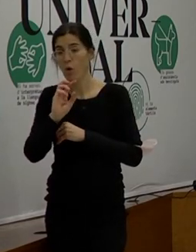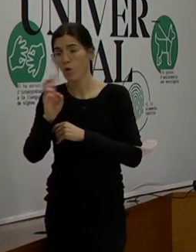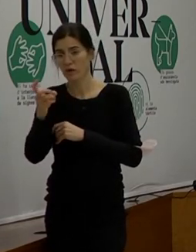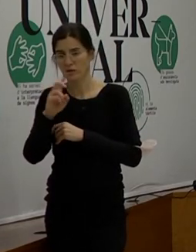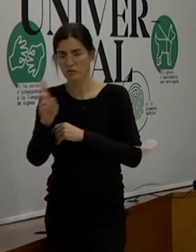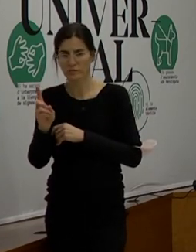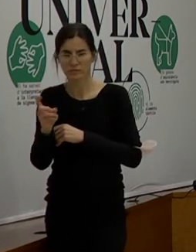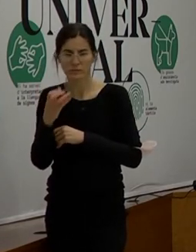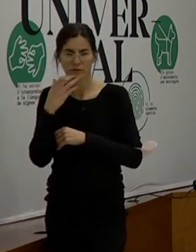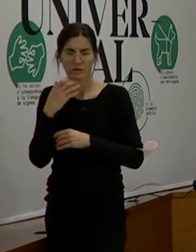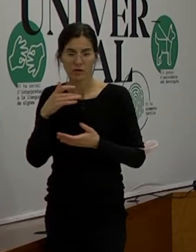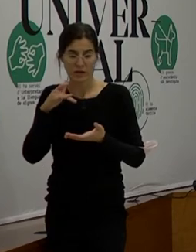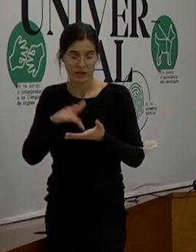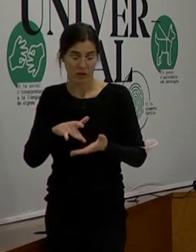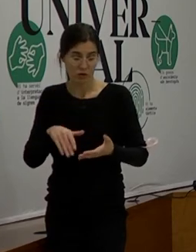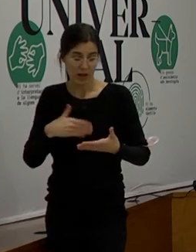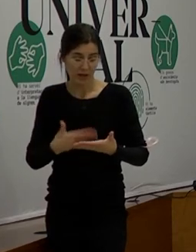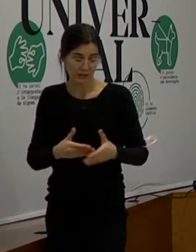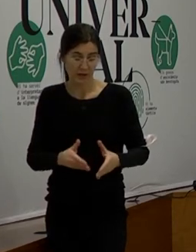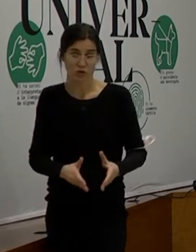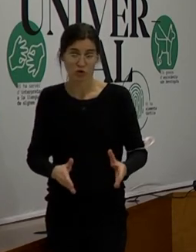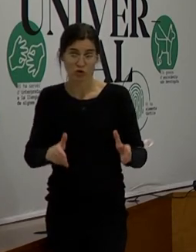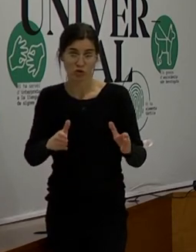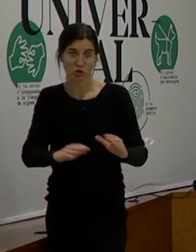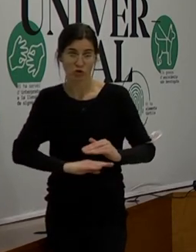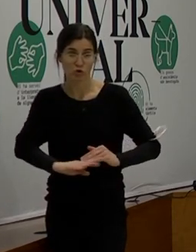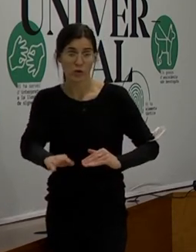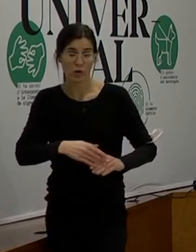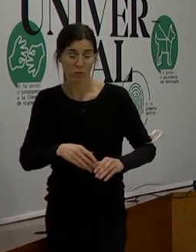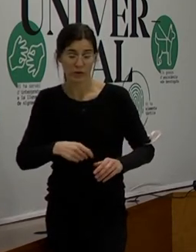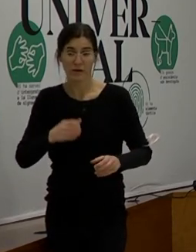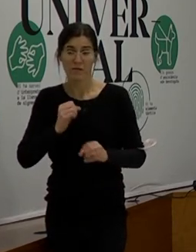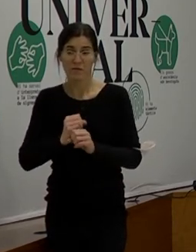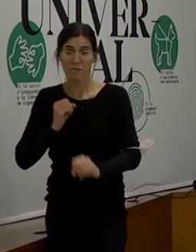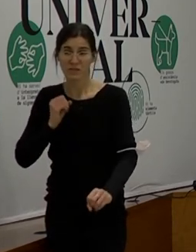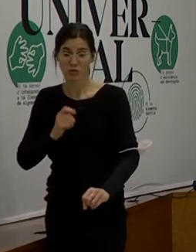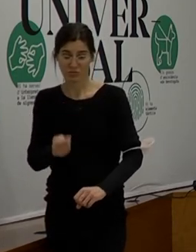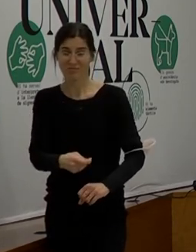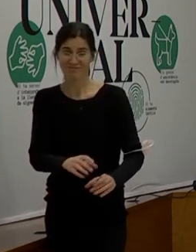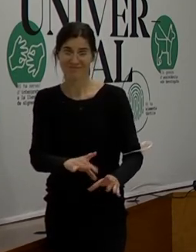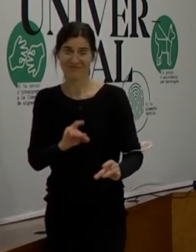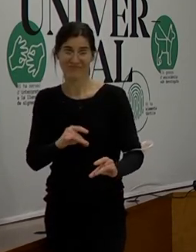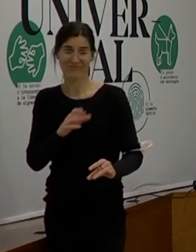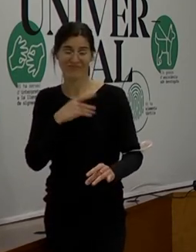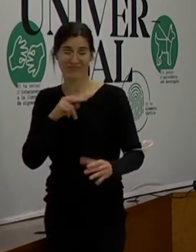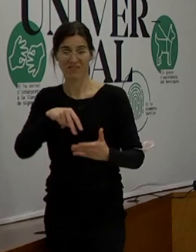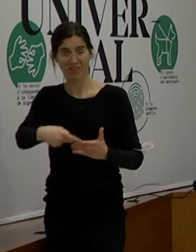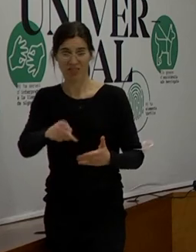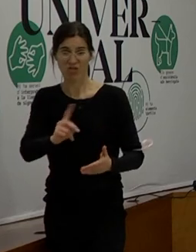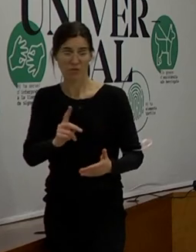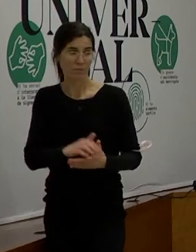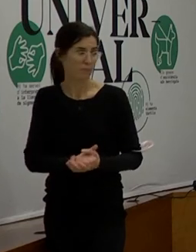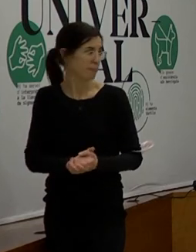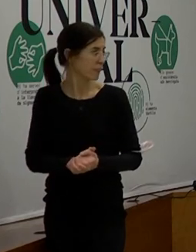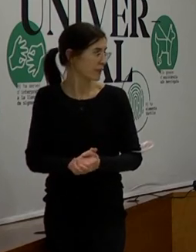Vale. Arriben al terra, per tant, mai pots ensopegar, perquè amb el bastó les notes. Vale. Has vist